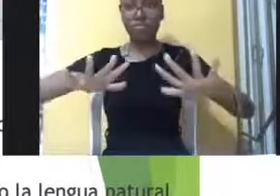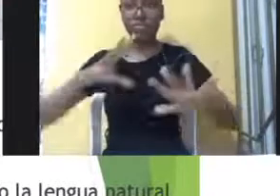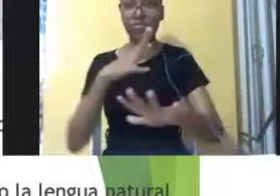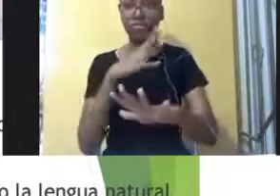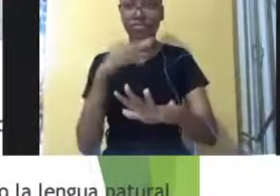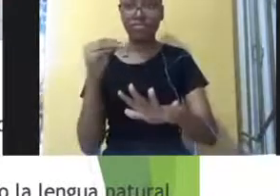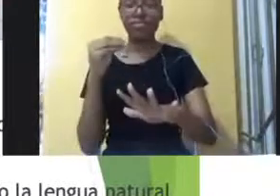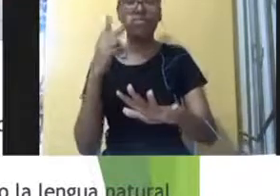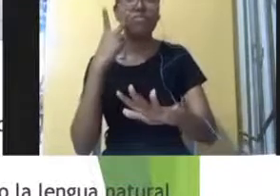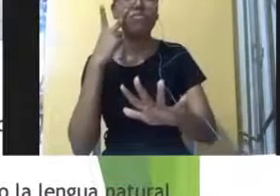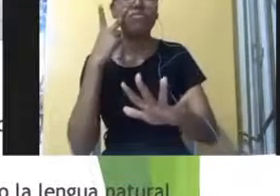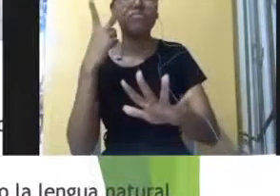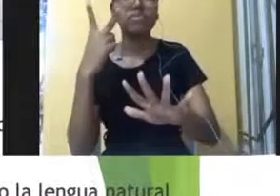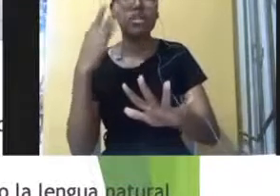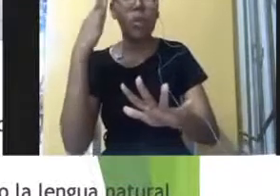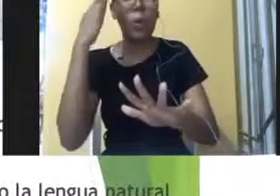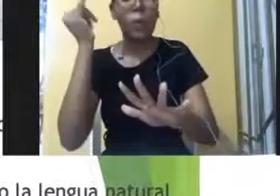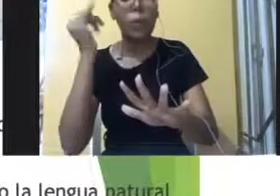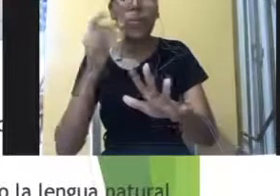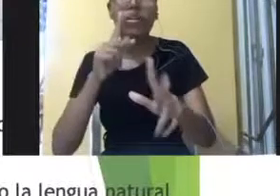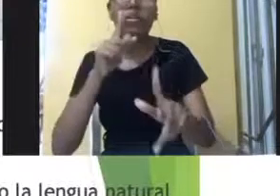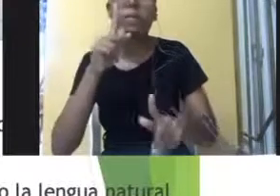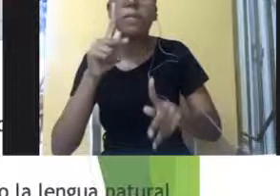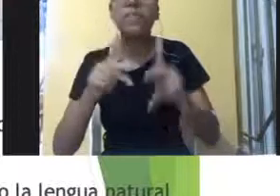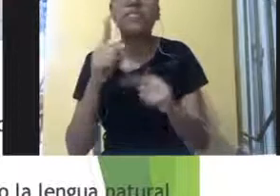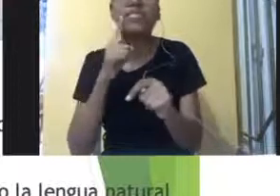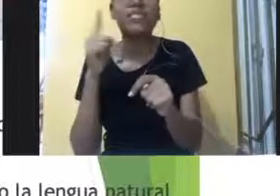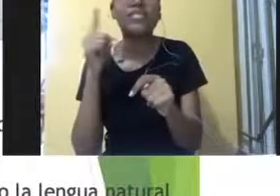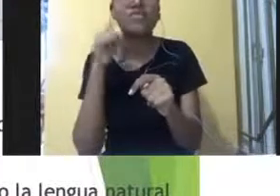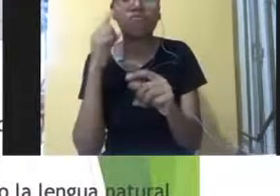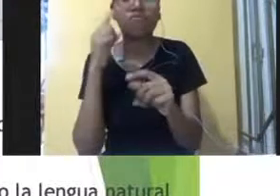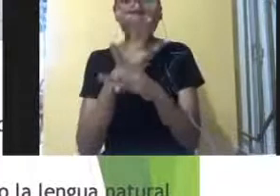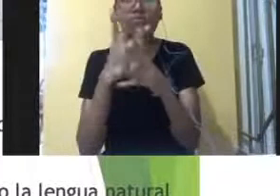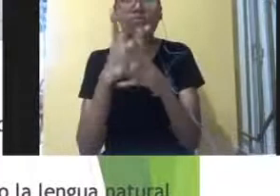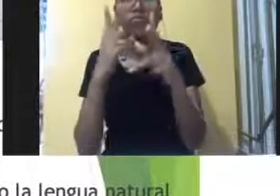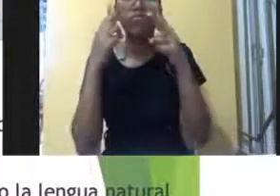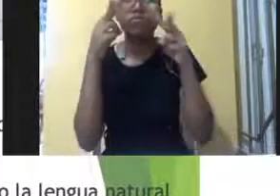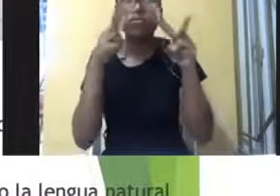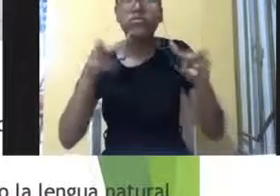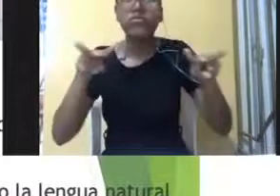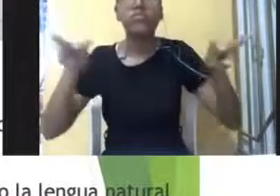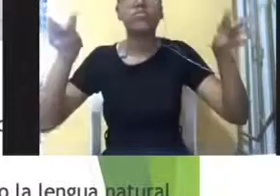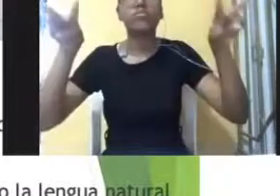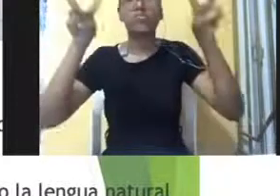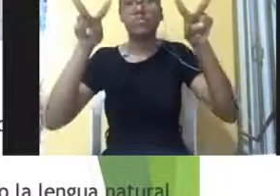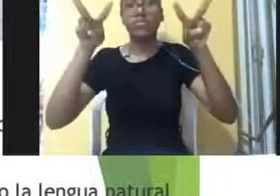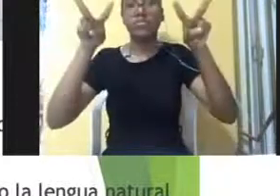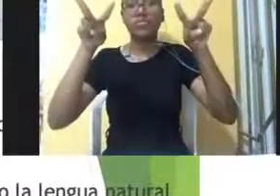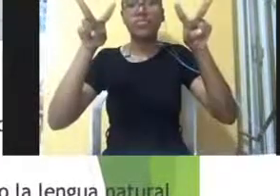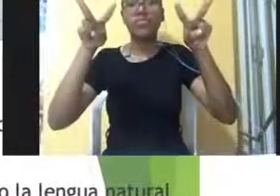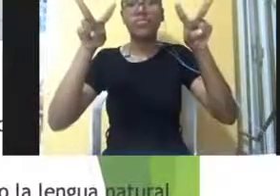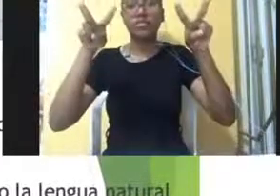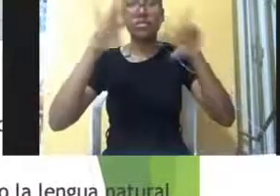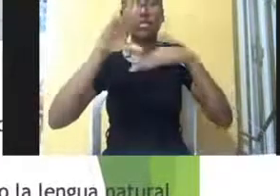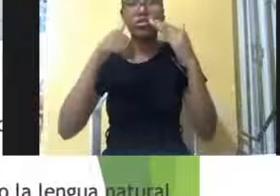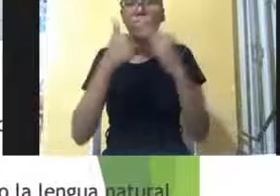que interpretan el mundo y lo manejan de manera visual, y es como